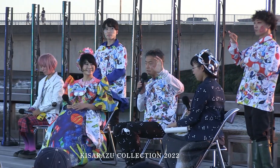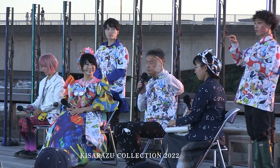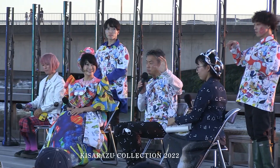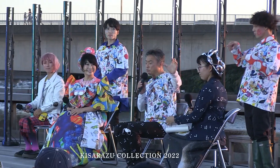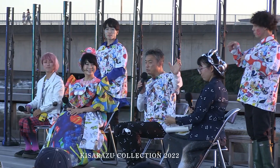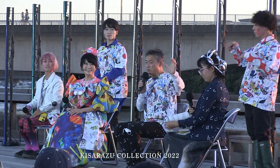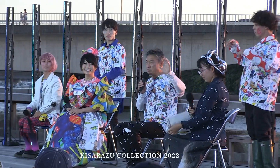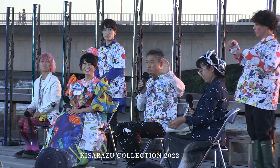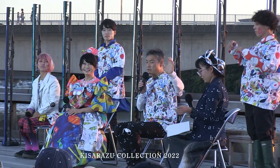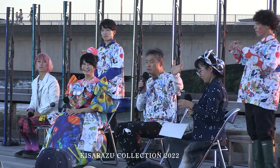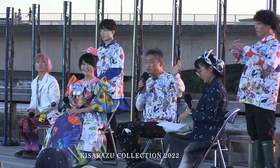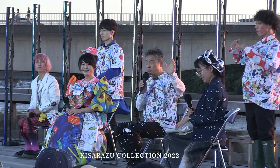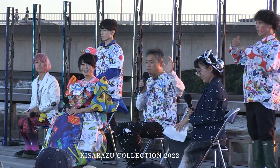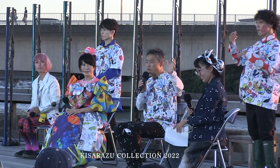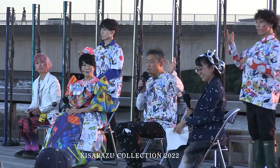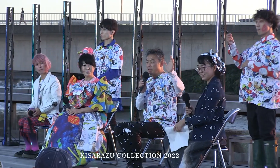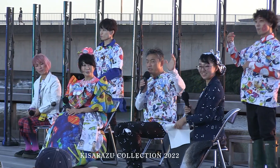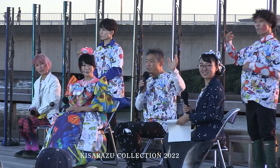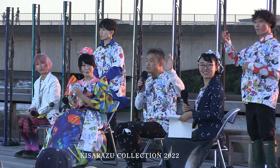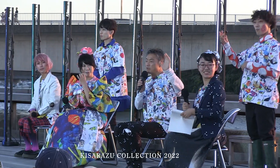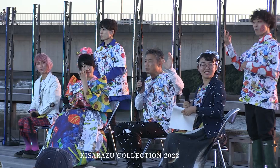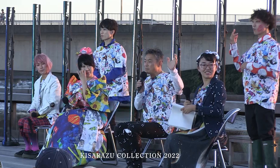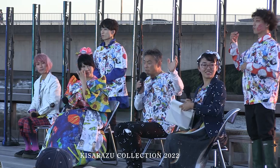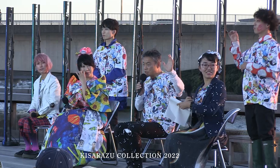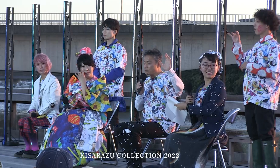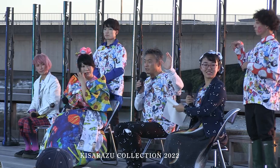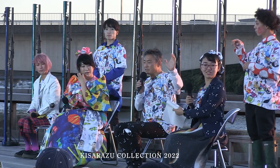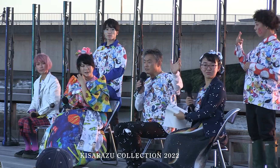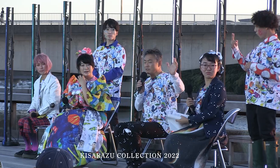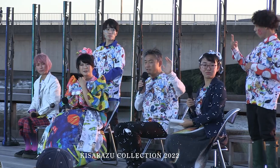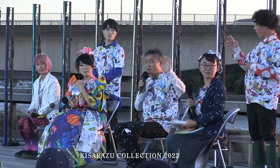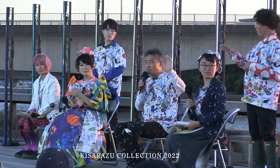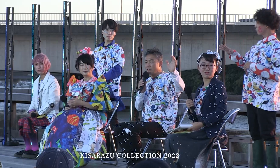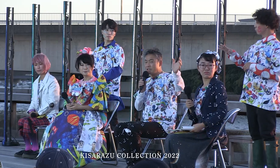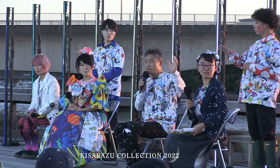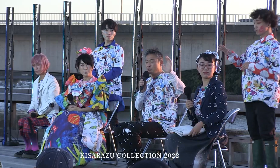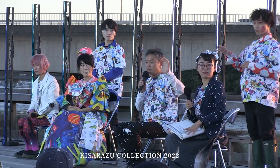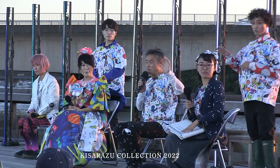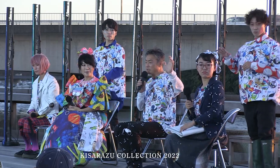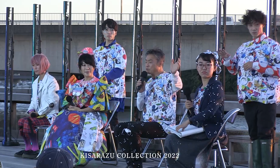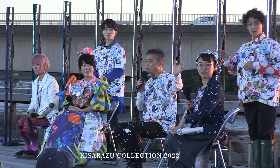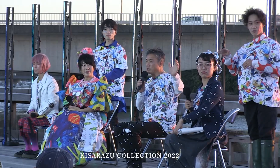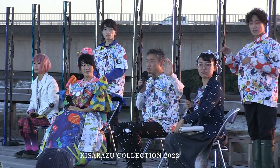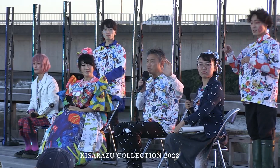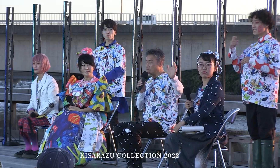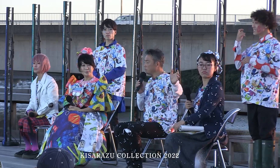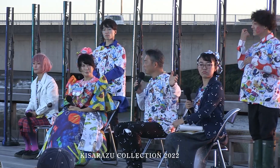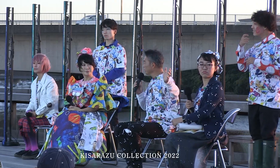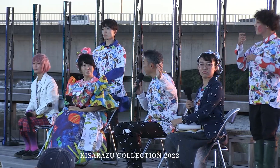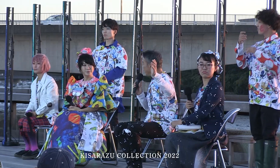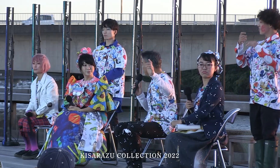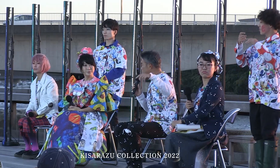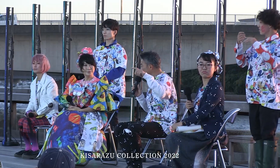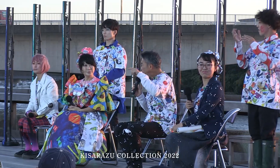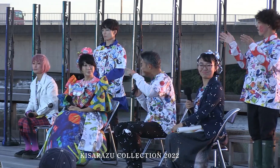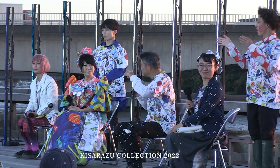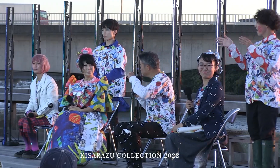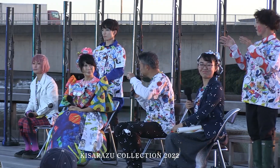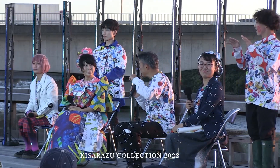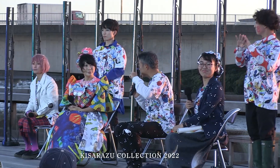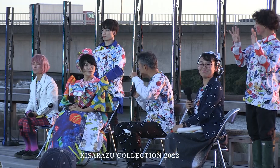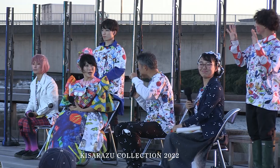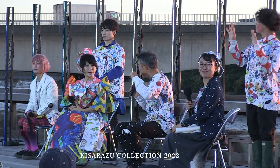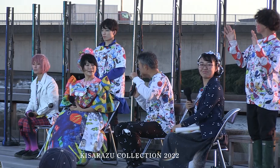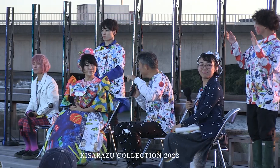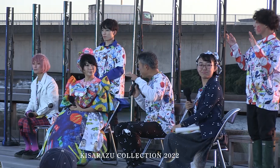字があるこのモニュメントがあるんですけども、最初は真っ白だったんで、デザインとしては真っ白だったんですけど、ちょうど8